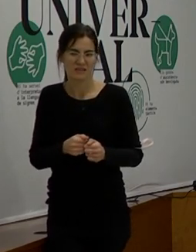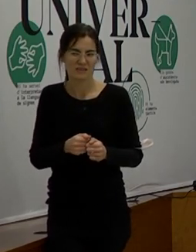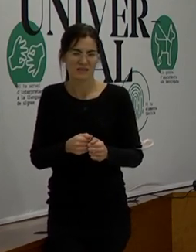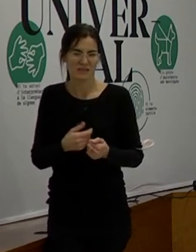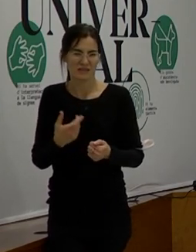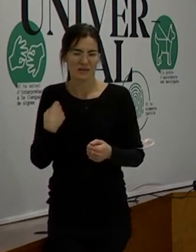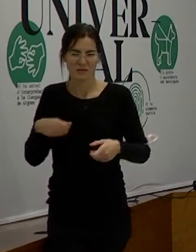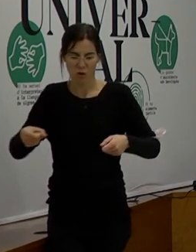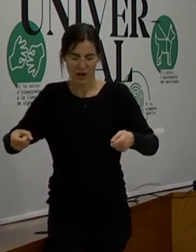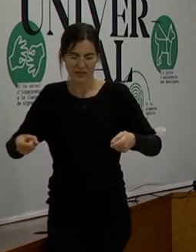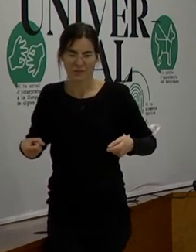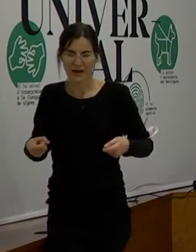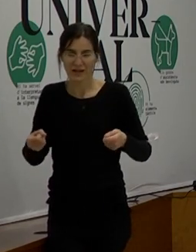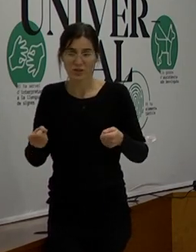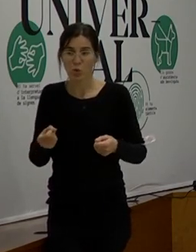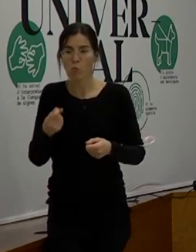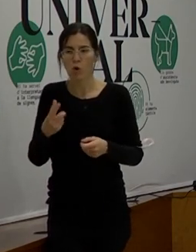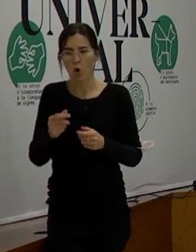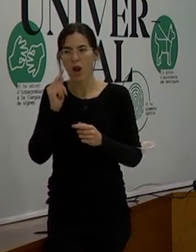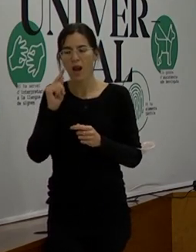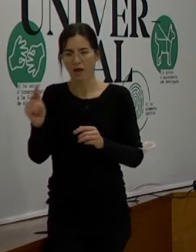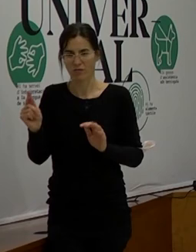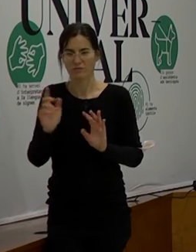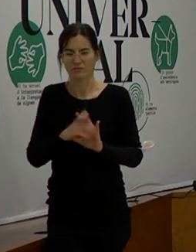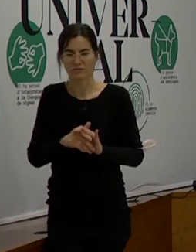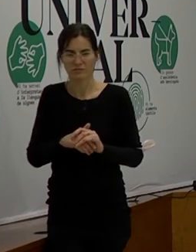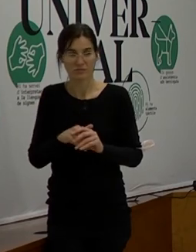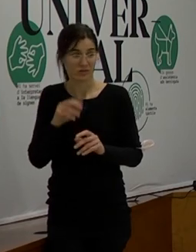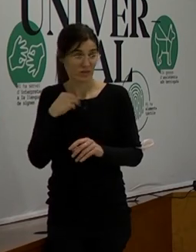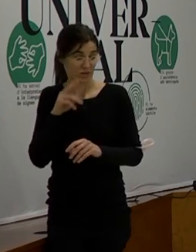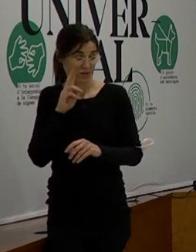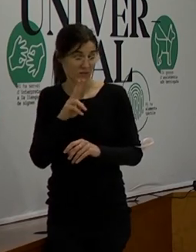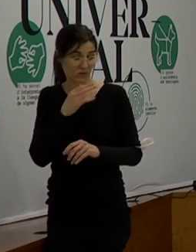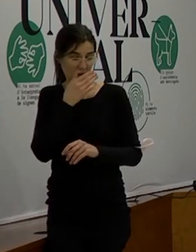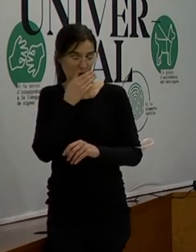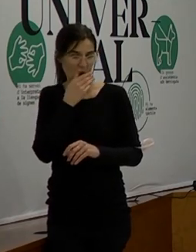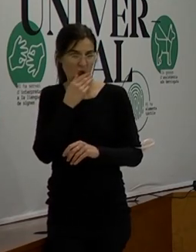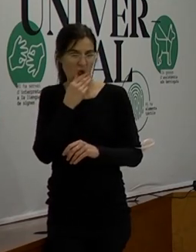Ahora las barras están un poco lejos, ¿eh? ¿Vale? ¿Las has visto?